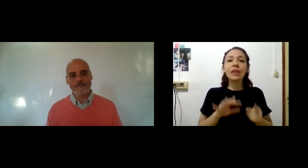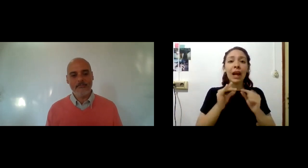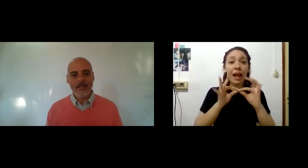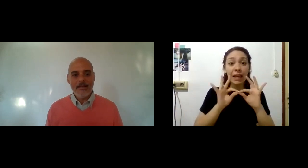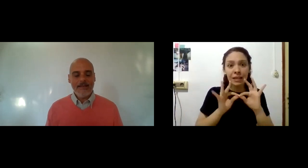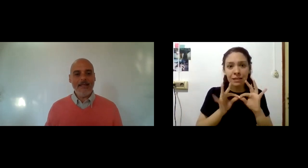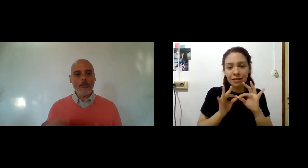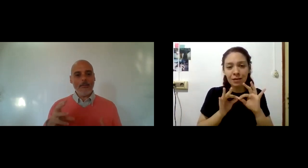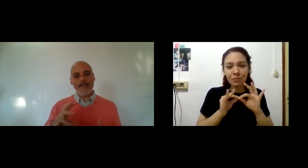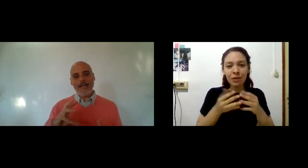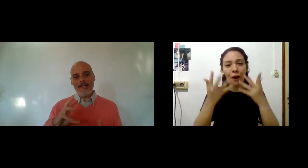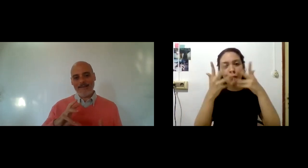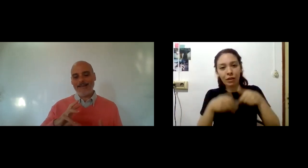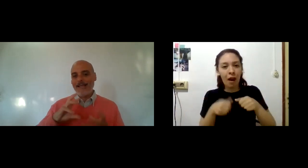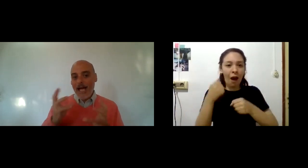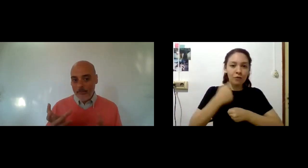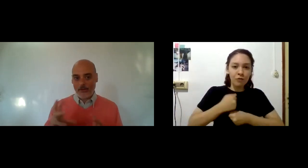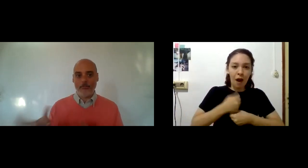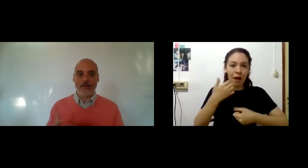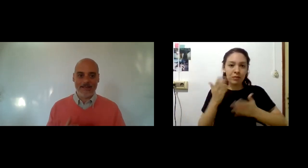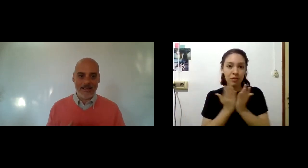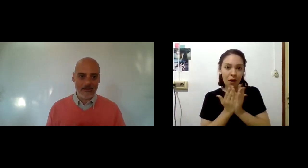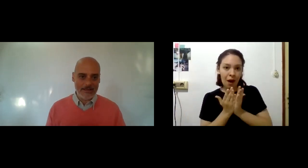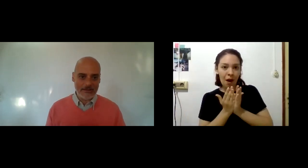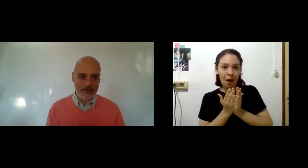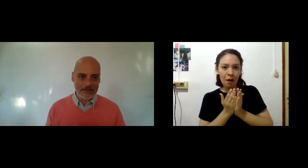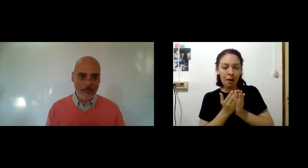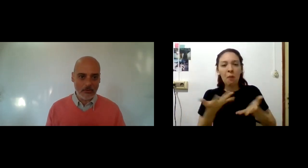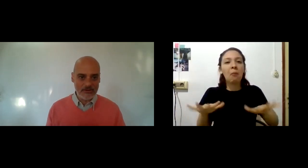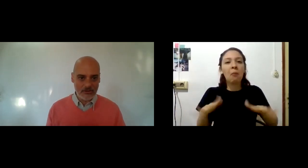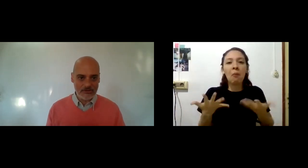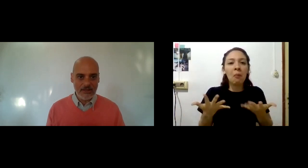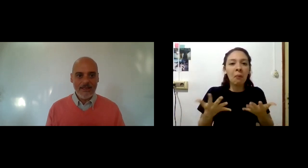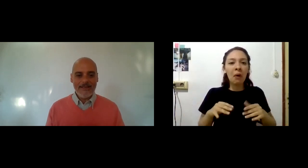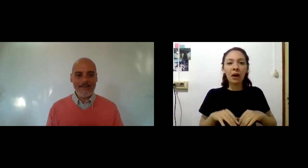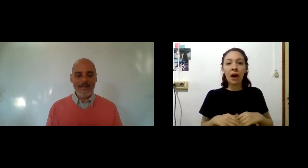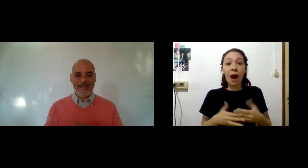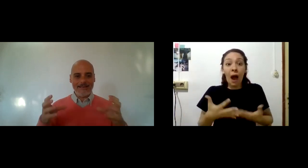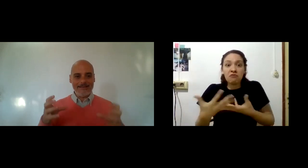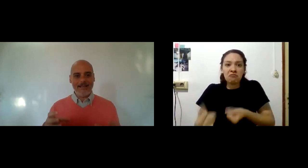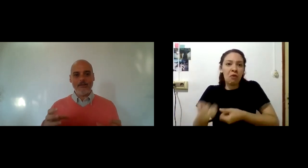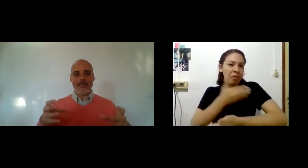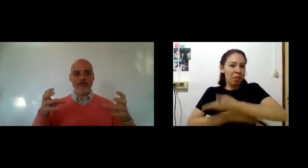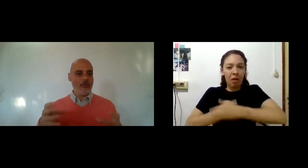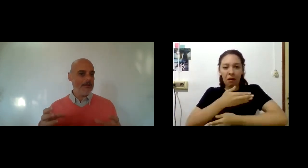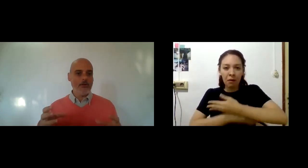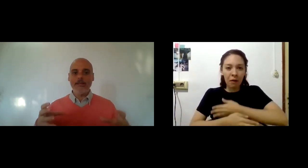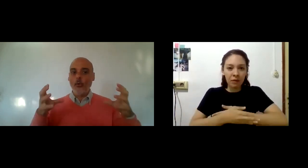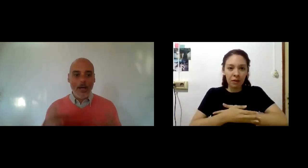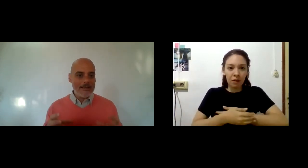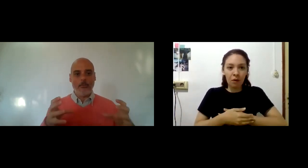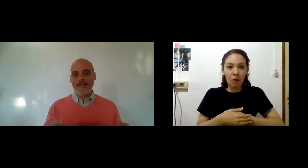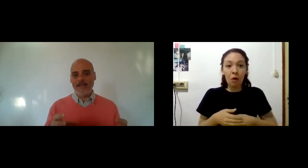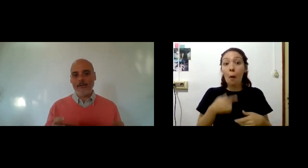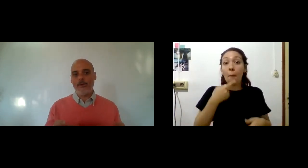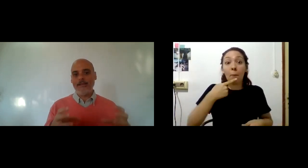necesitaban, y de alguna manera es clave romper con estos prejuicios y entender que nos estamos situando